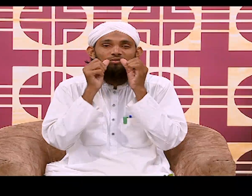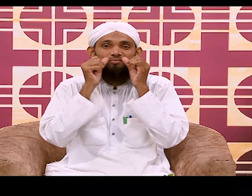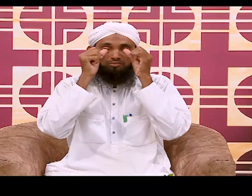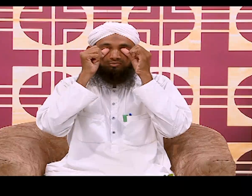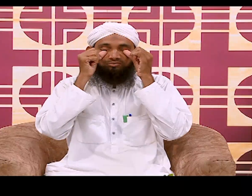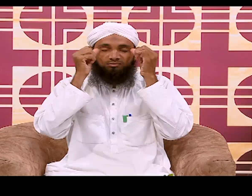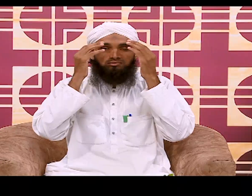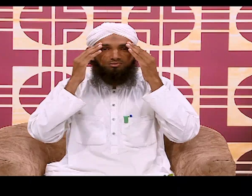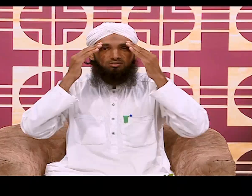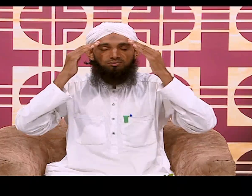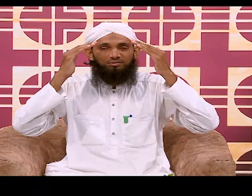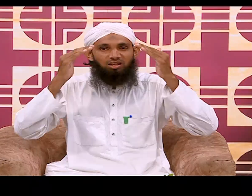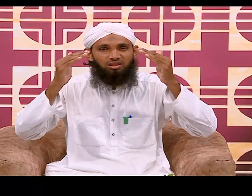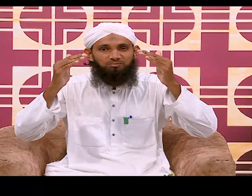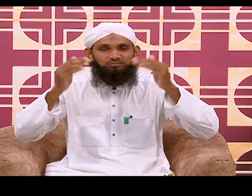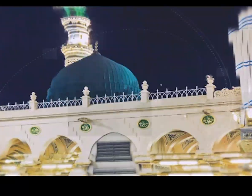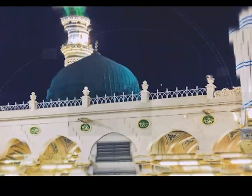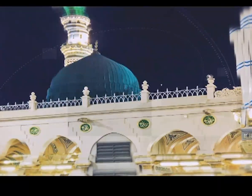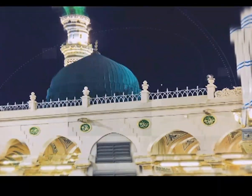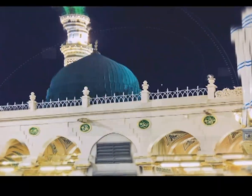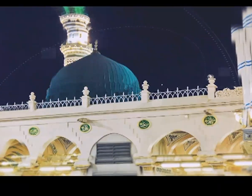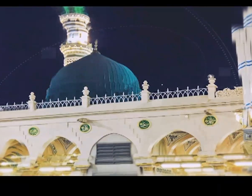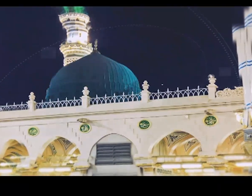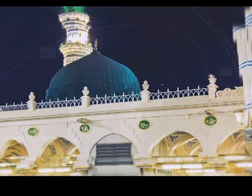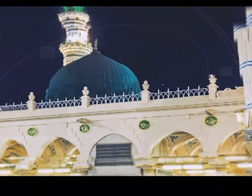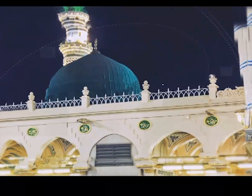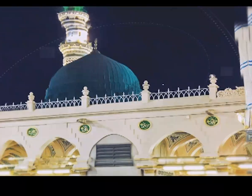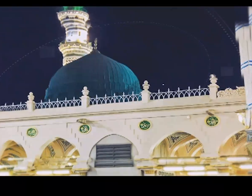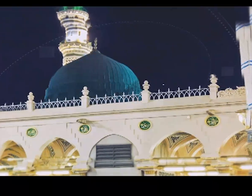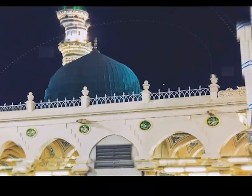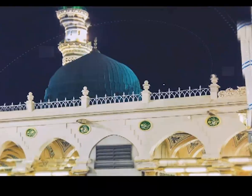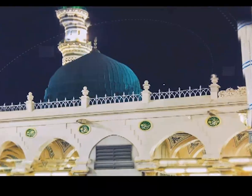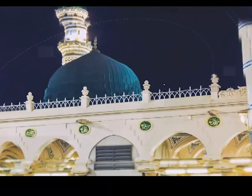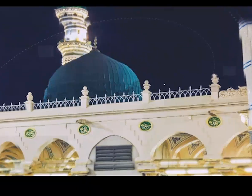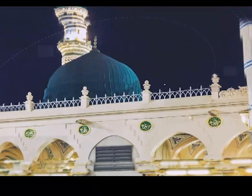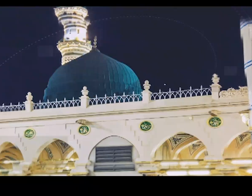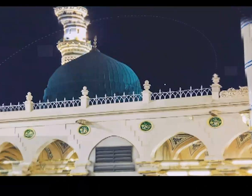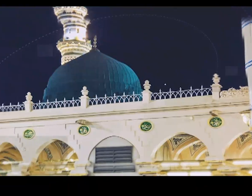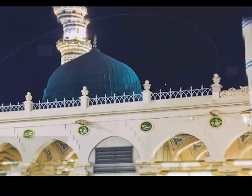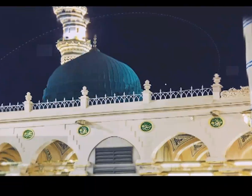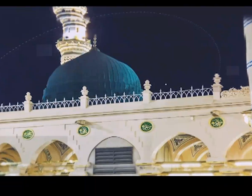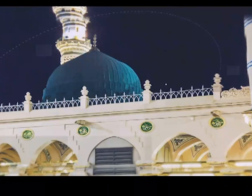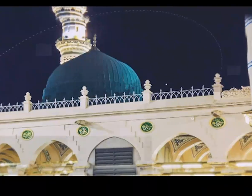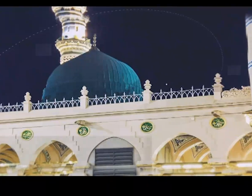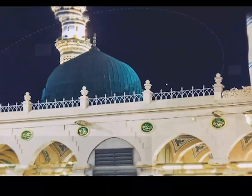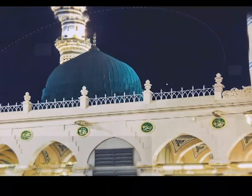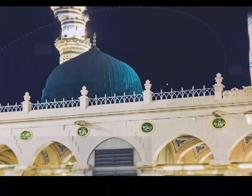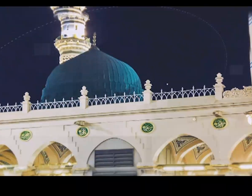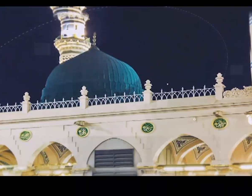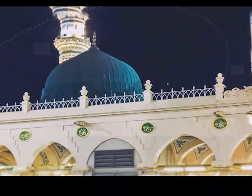صلی اللہ علیہ وآلہ وسلم۔ صلو علی الحبیب صلی اللہ علی